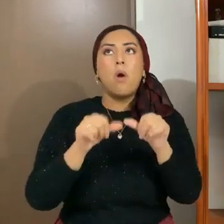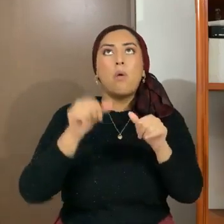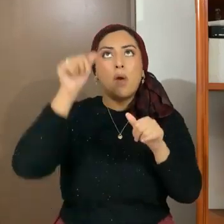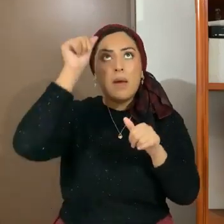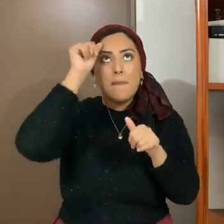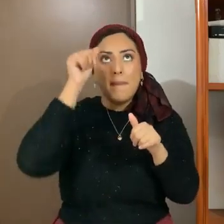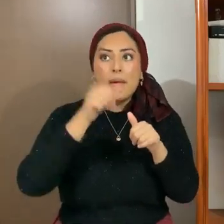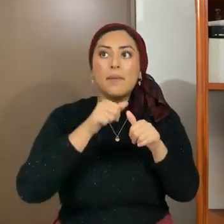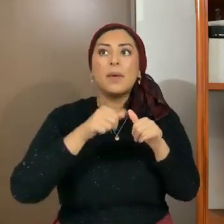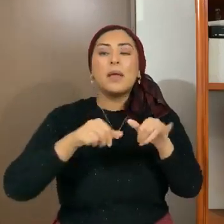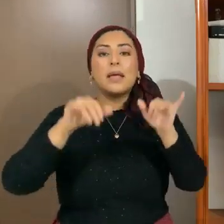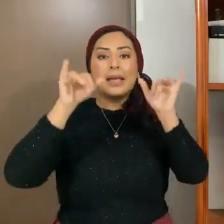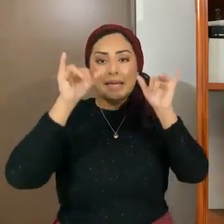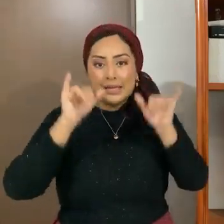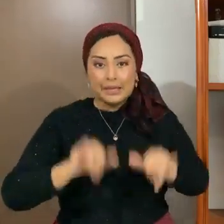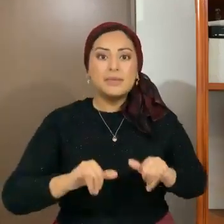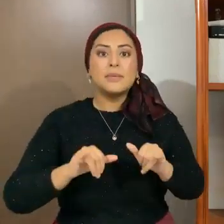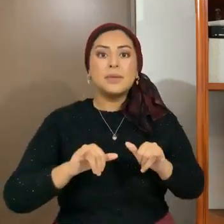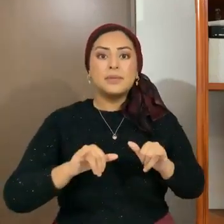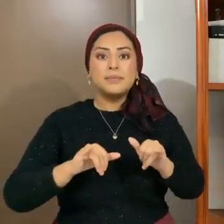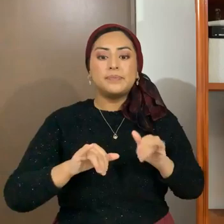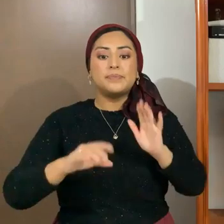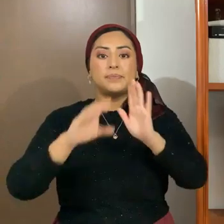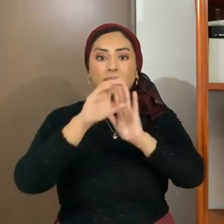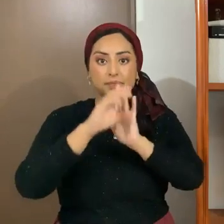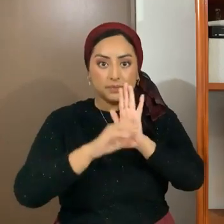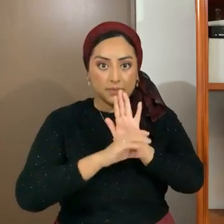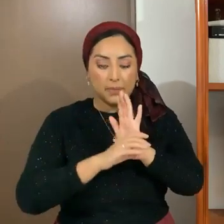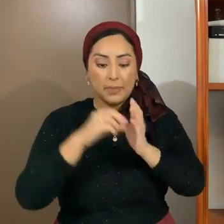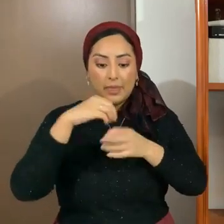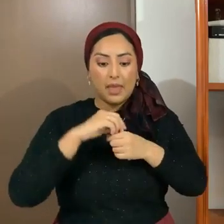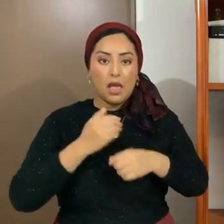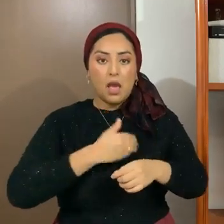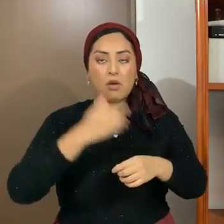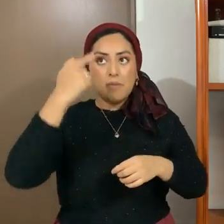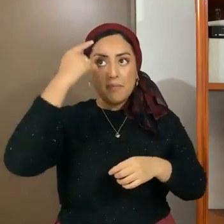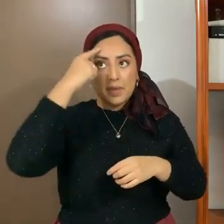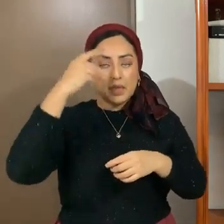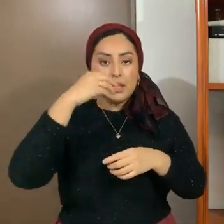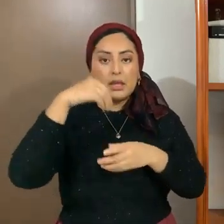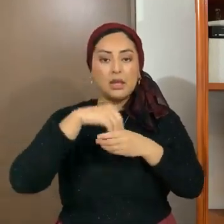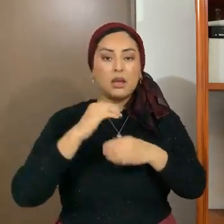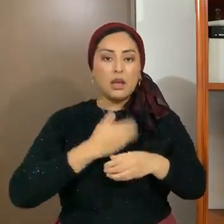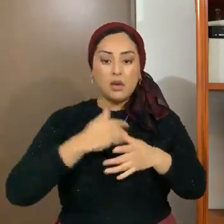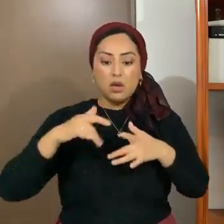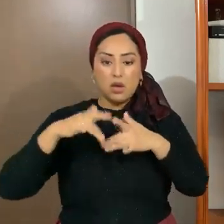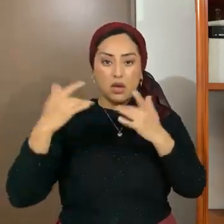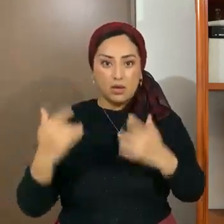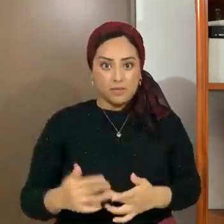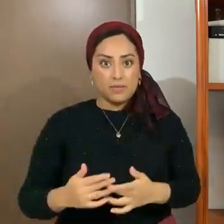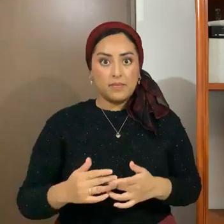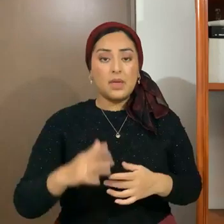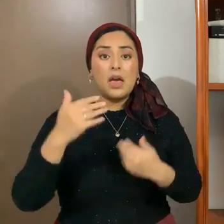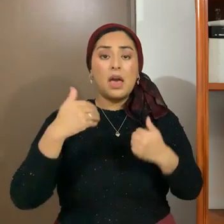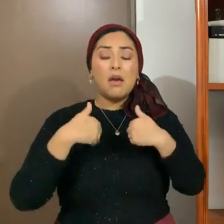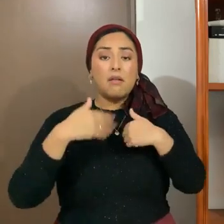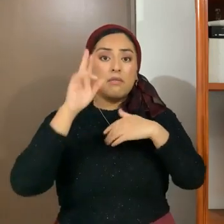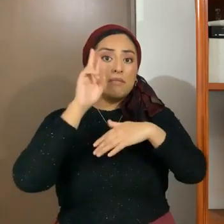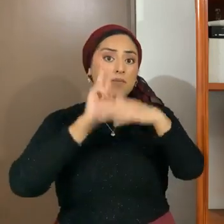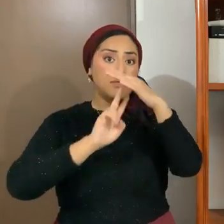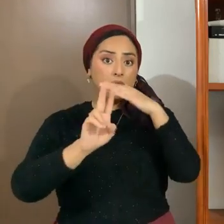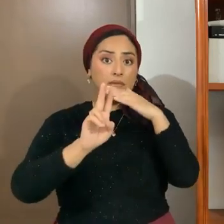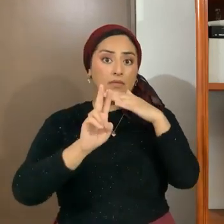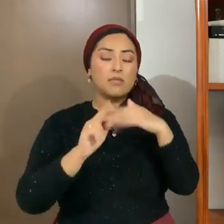recordarlo, mantenerlo, conservar ese mandamiento en nuestra mente y en nuestro corazón. En el caso de las profecías,